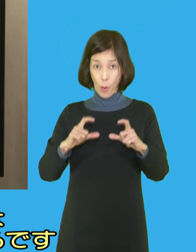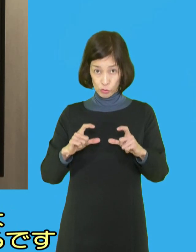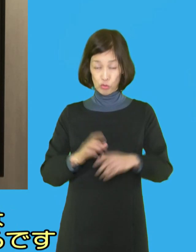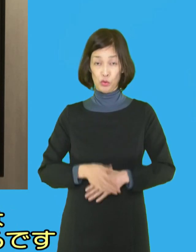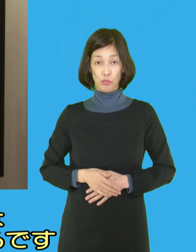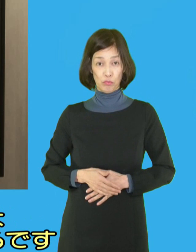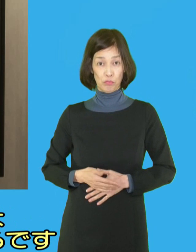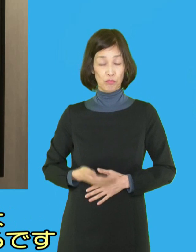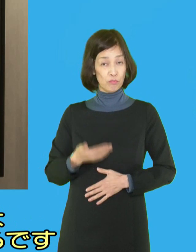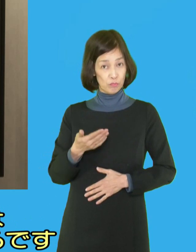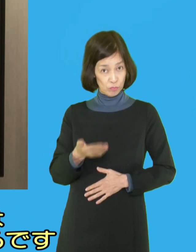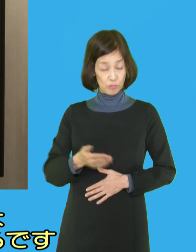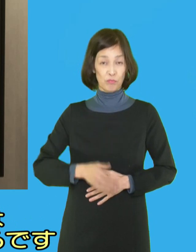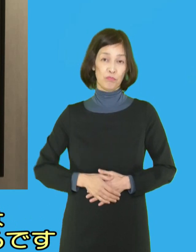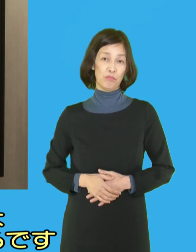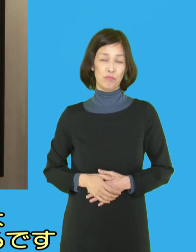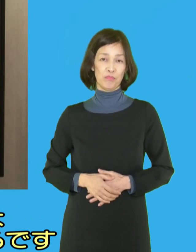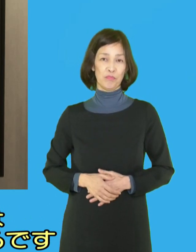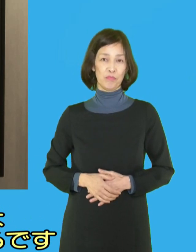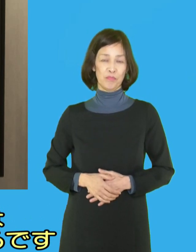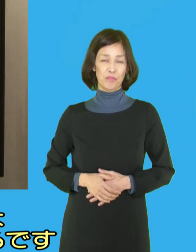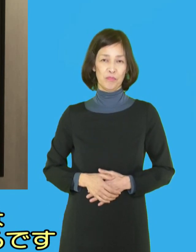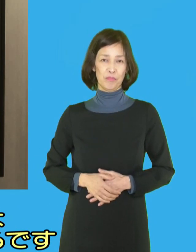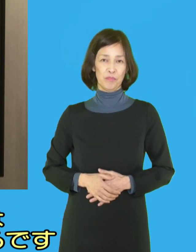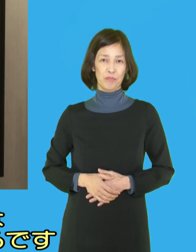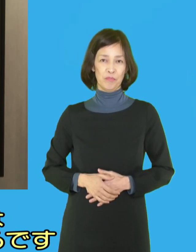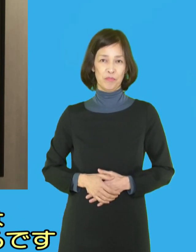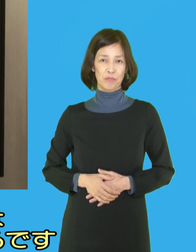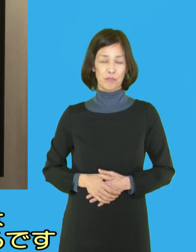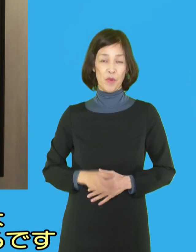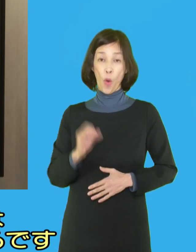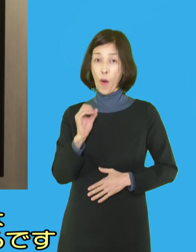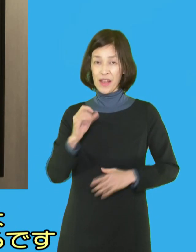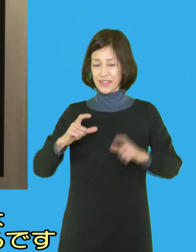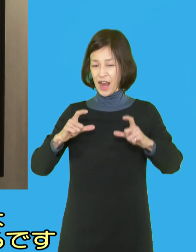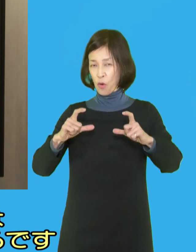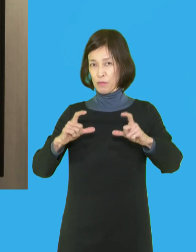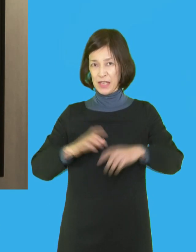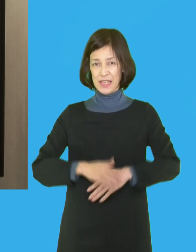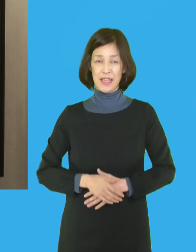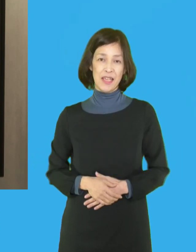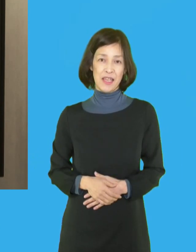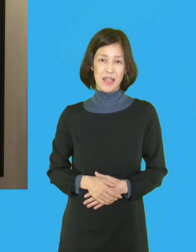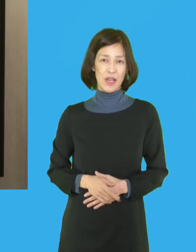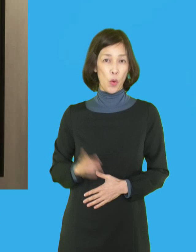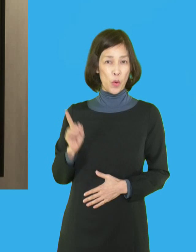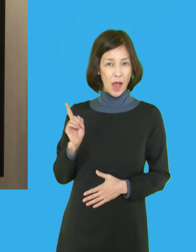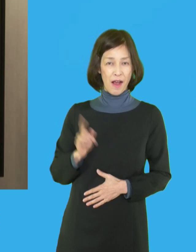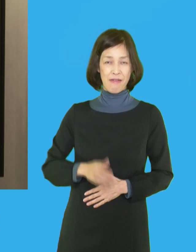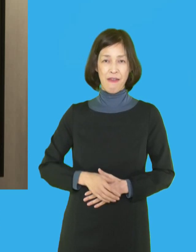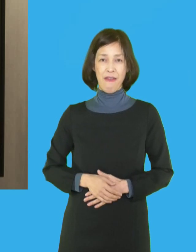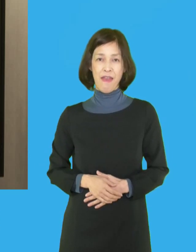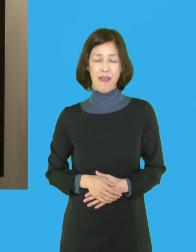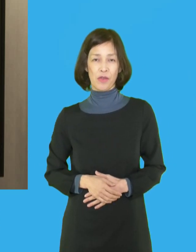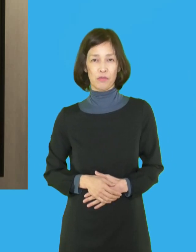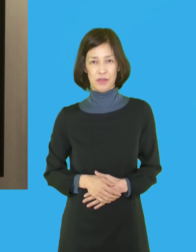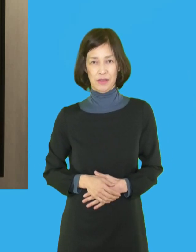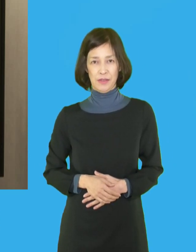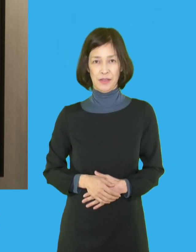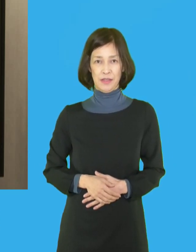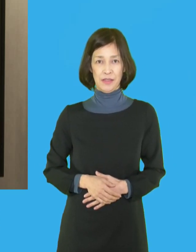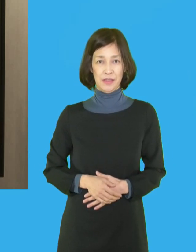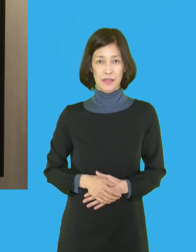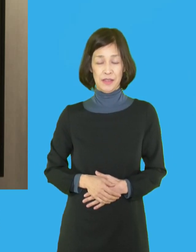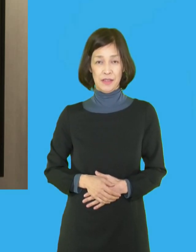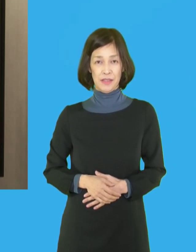が、2030年度のイメージとしてはオレンジ囲みのところでして、この中で特にですね、モ